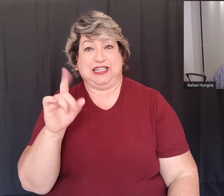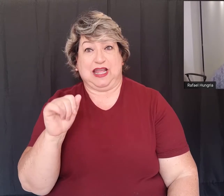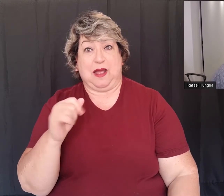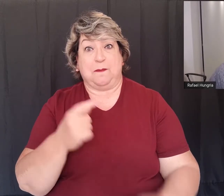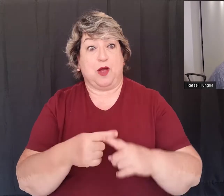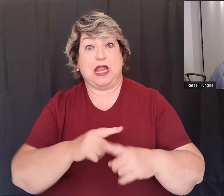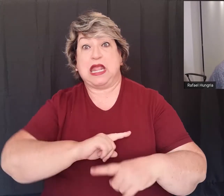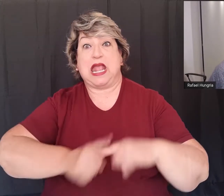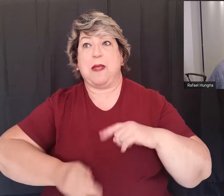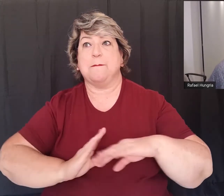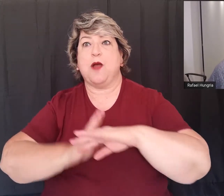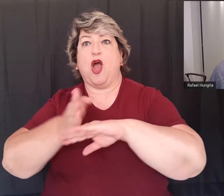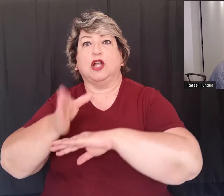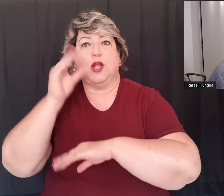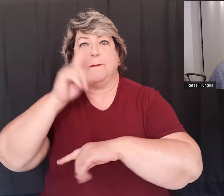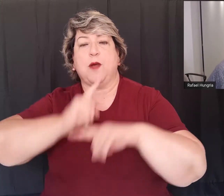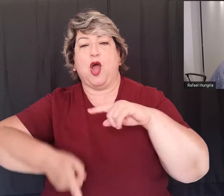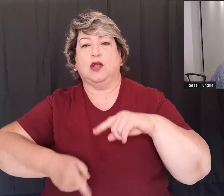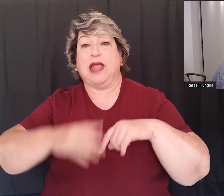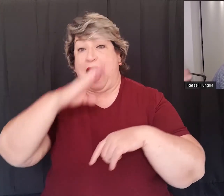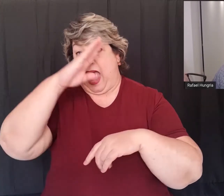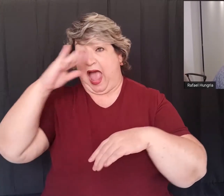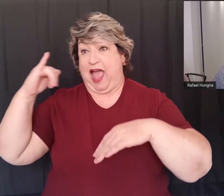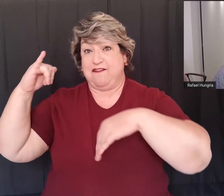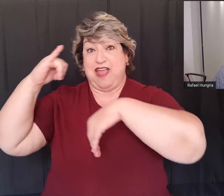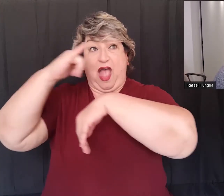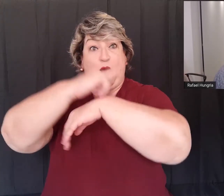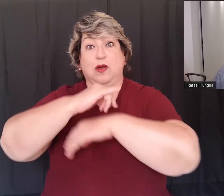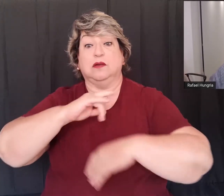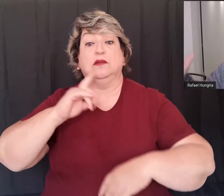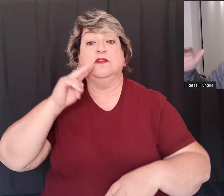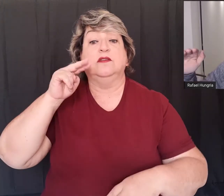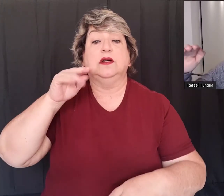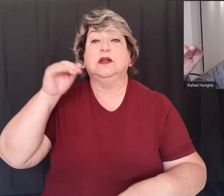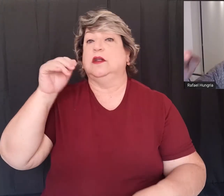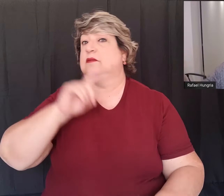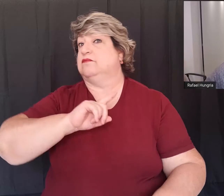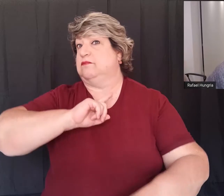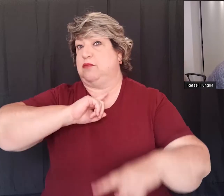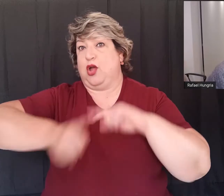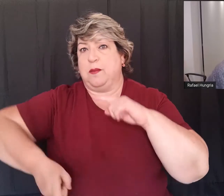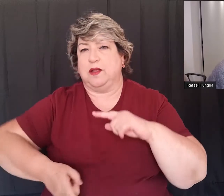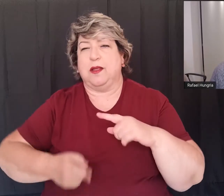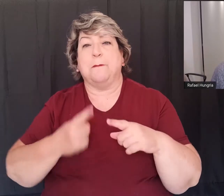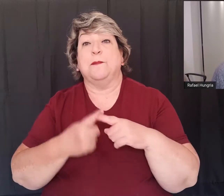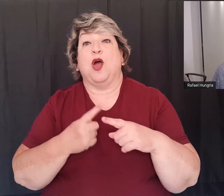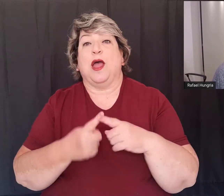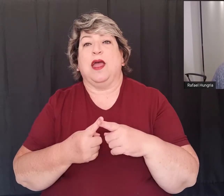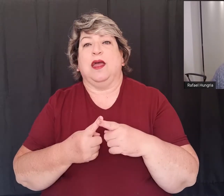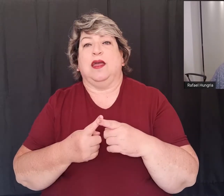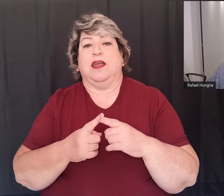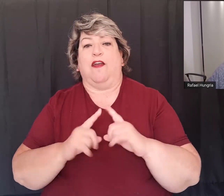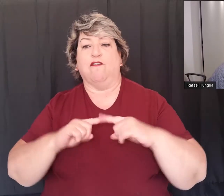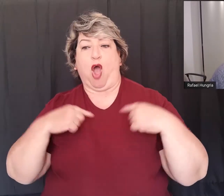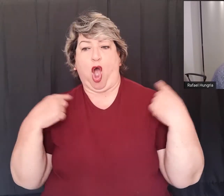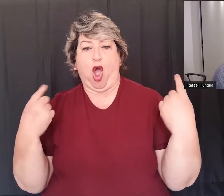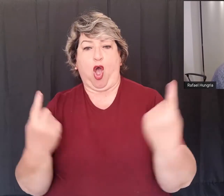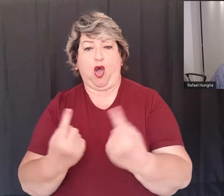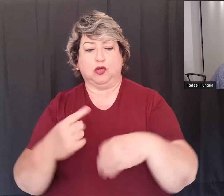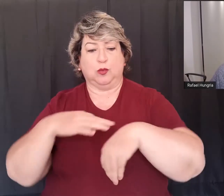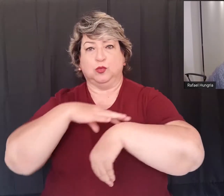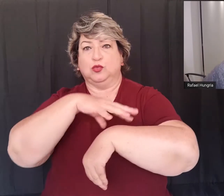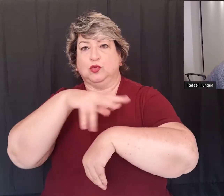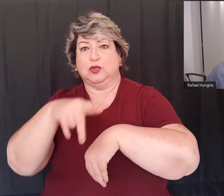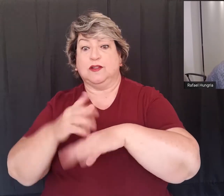civil ir para a Antártida. Ninguém pode pisar lá. Não existem voos comerciais que cruzam a Antártida. Por quê? Porque não tem como dar a volta ao